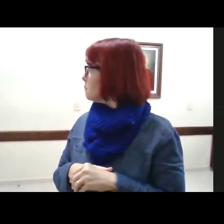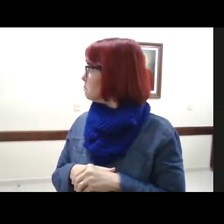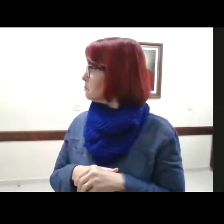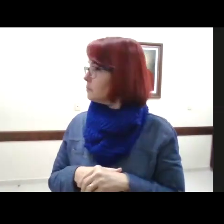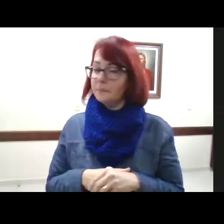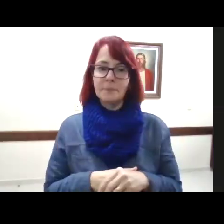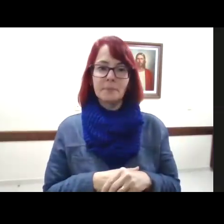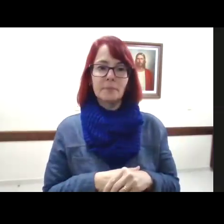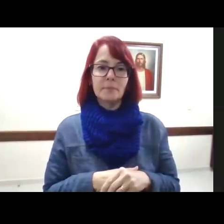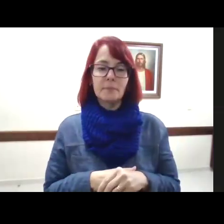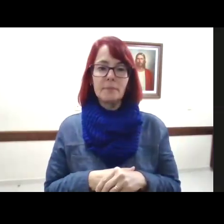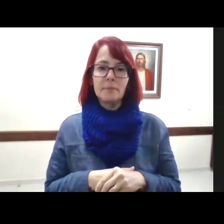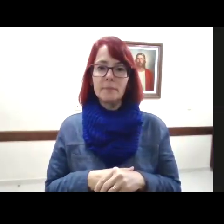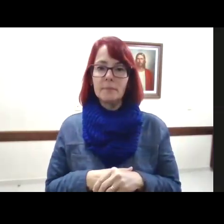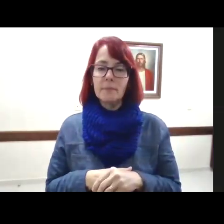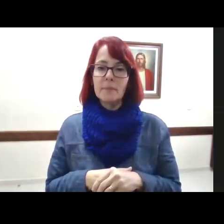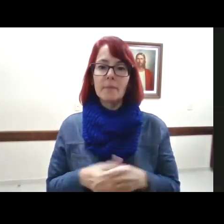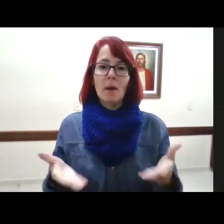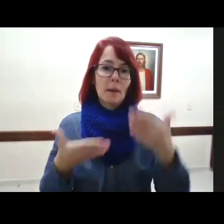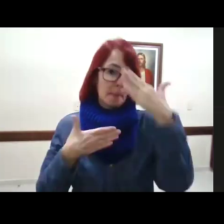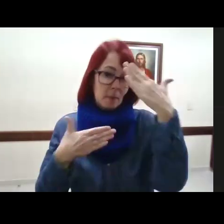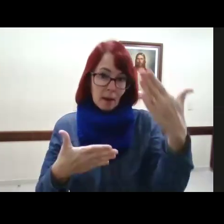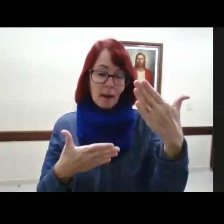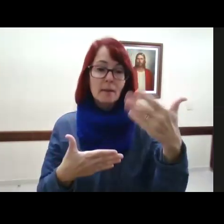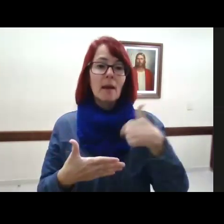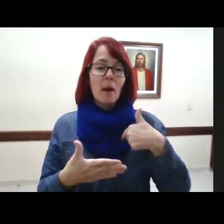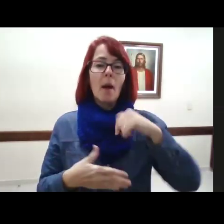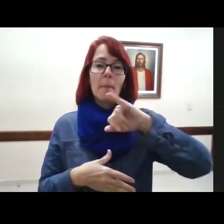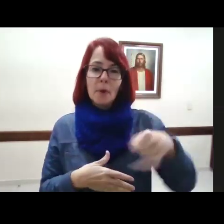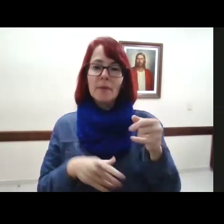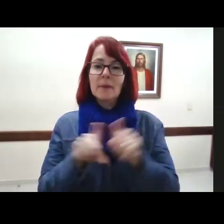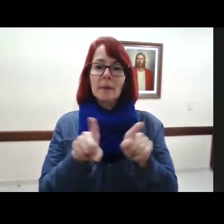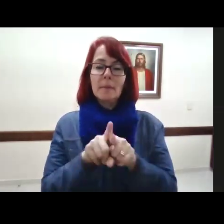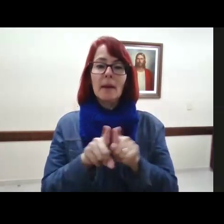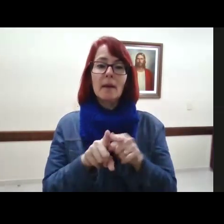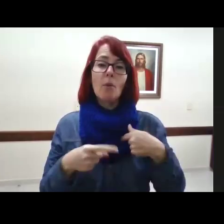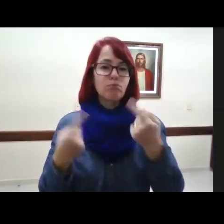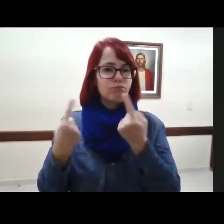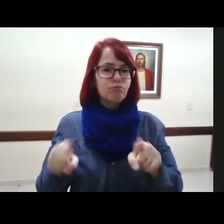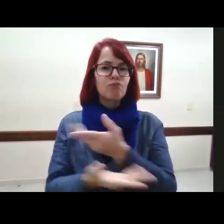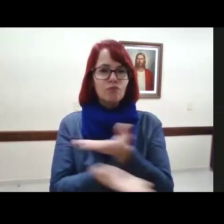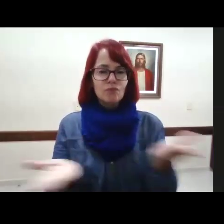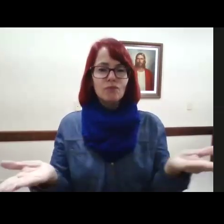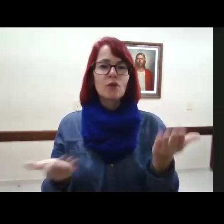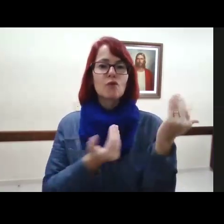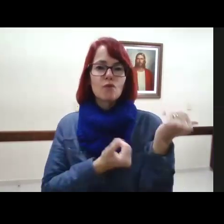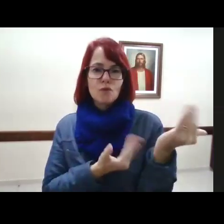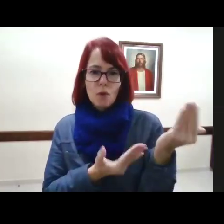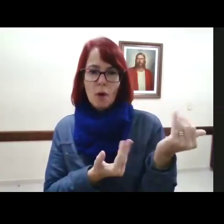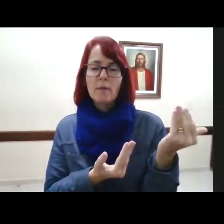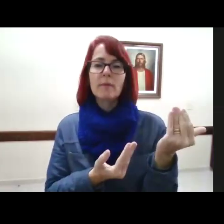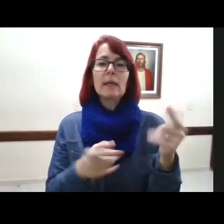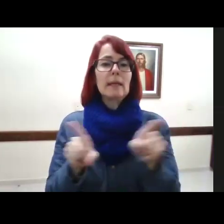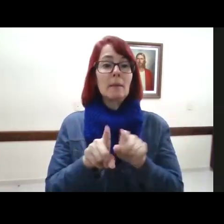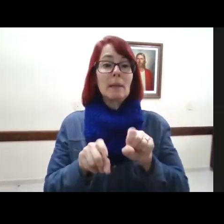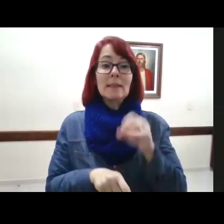Então, muito obrigado. E aí eu já aproveito e deixo o desafio aqui para todos os jovens ou aqueles que estão com